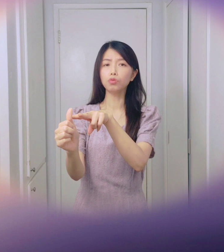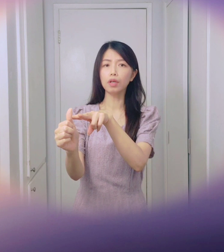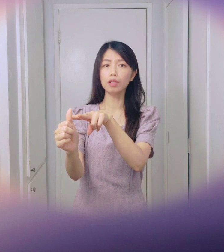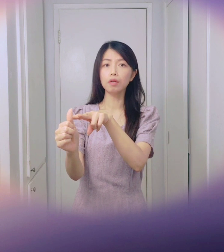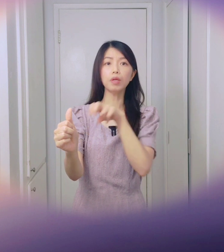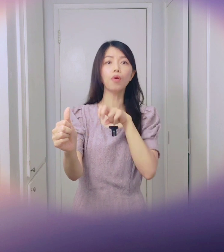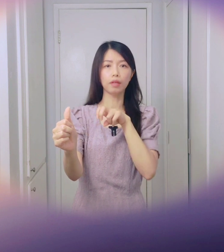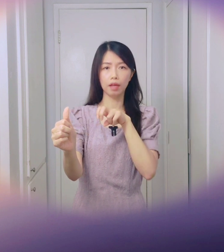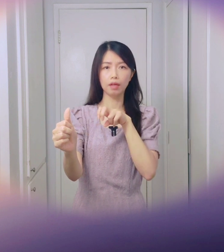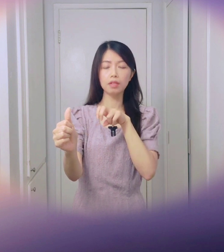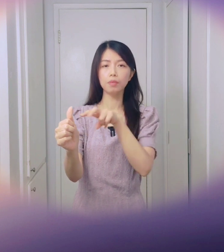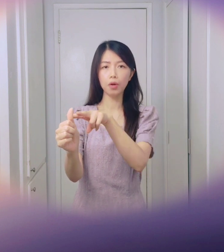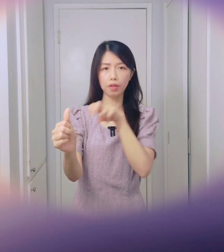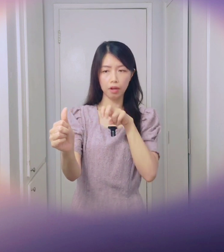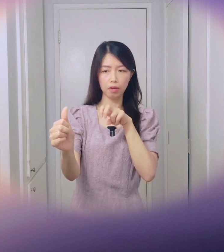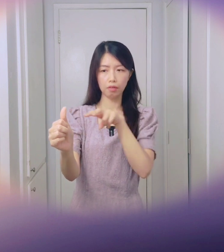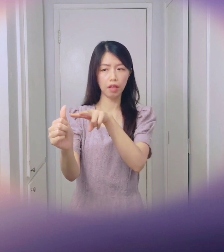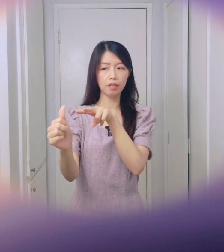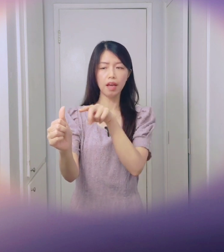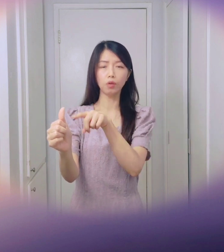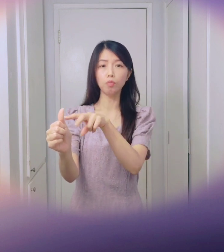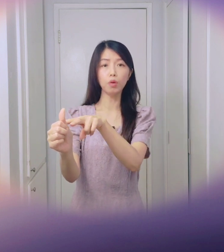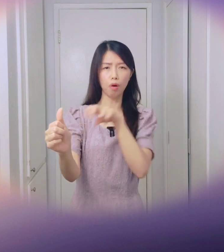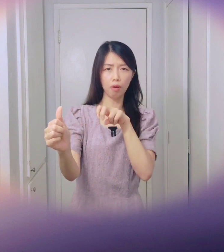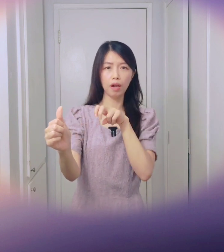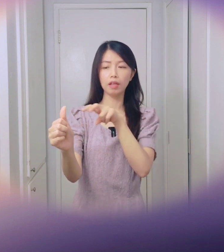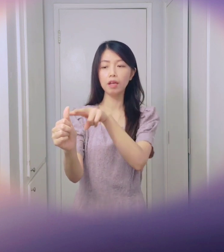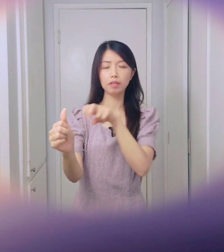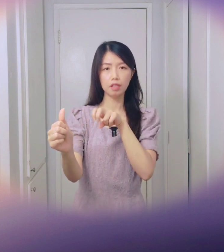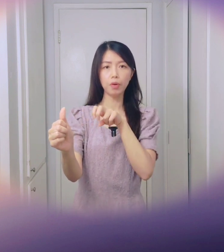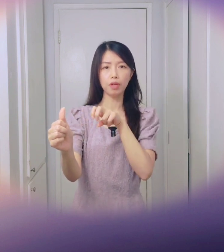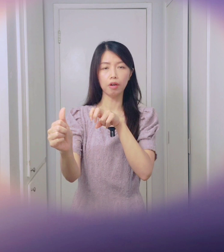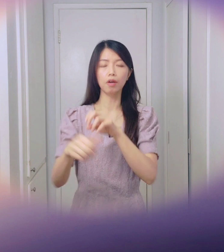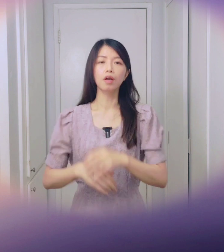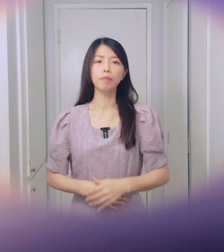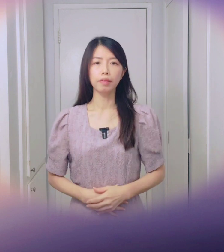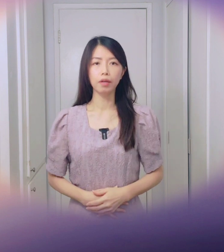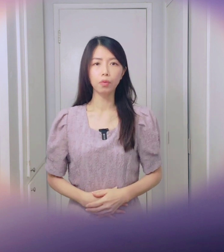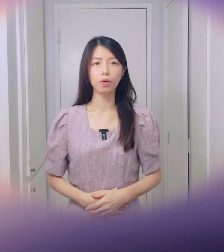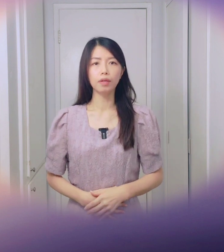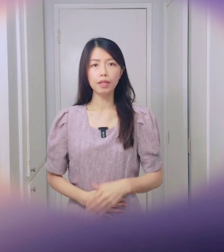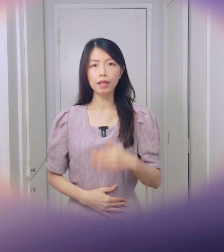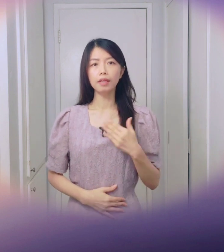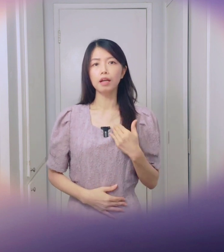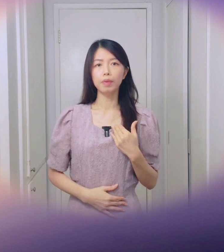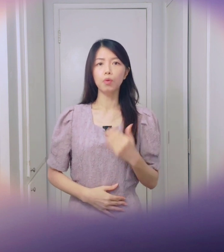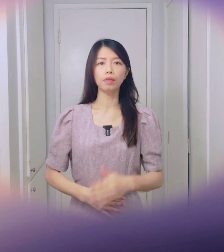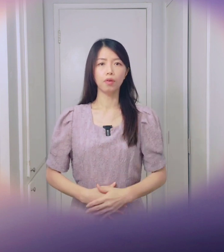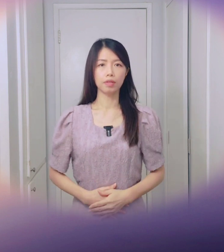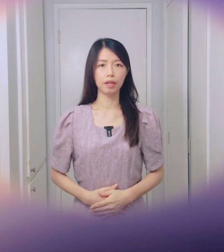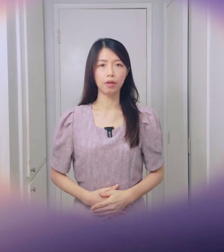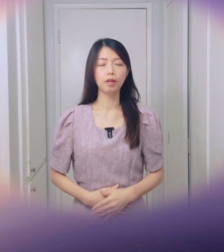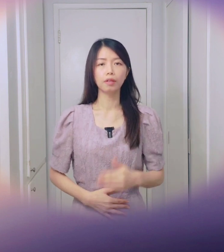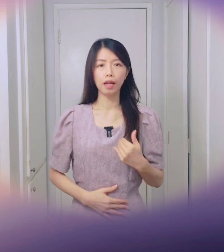내가 누군가를 미워할 때 쓰는 표현이에요. 나는 얘가 너무 미워 할 때 쓰는 표현이에요. 반대로 세상이 나를